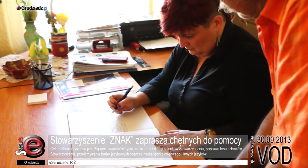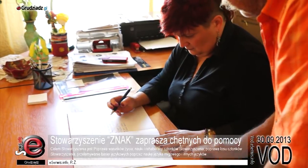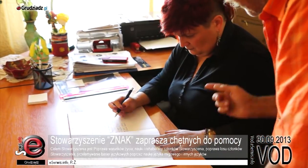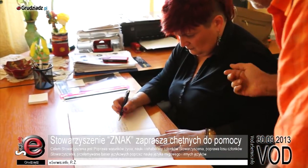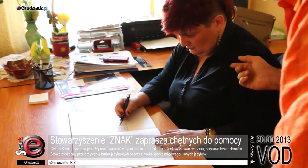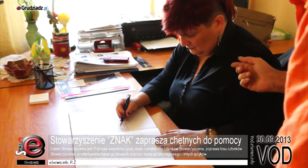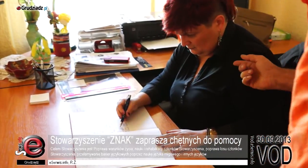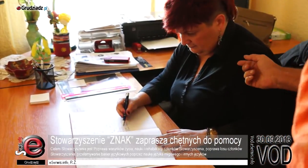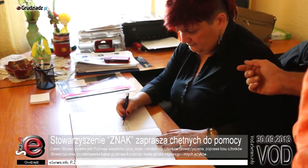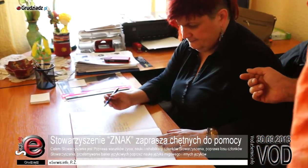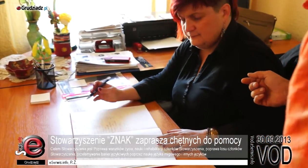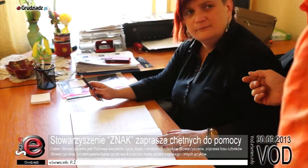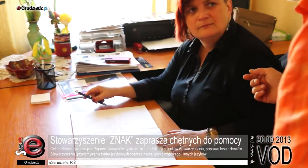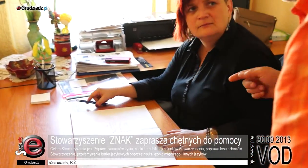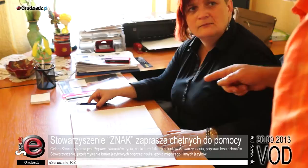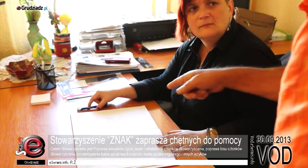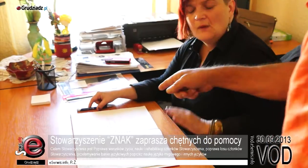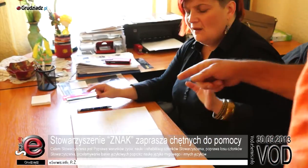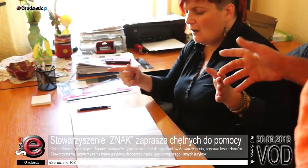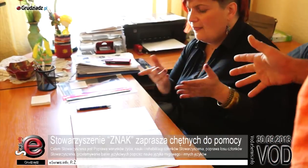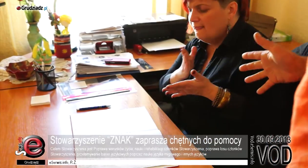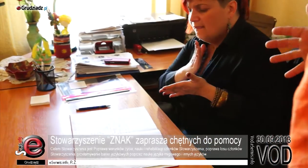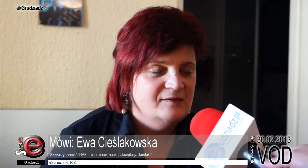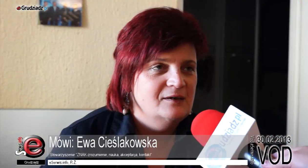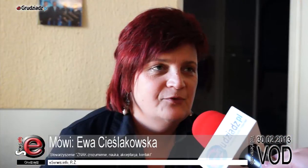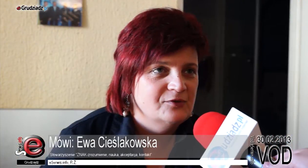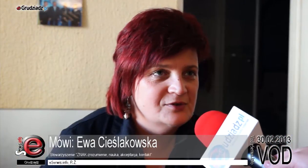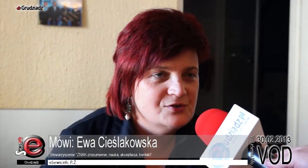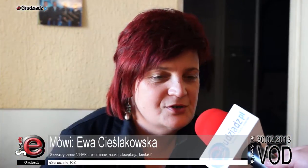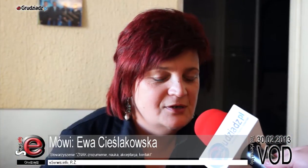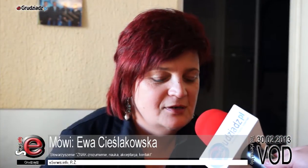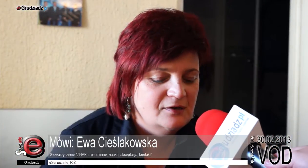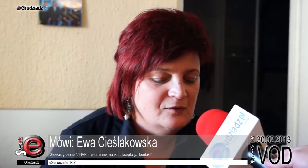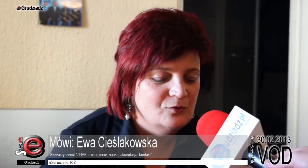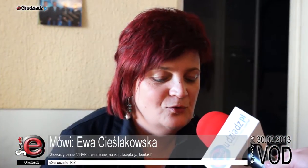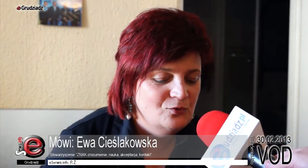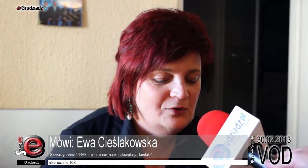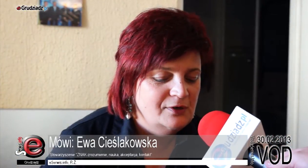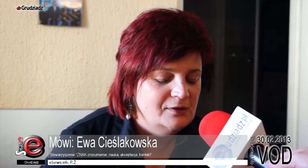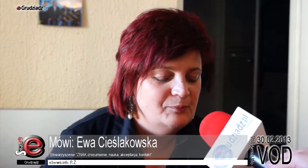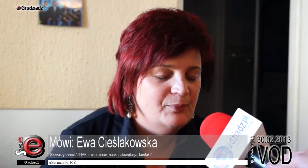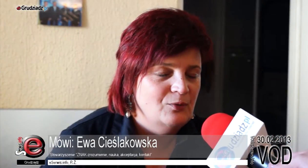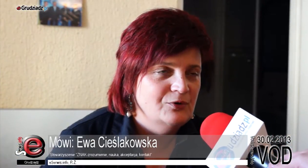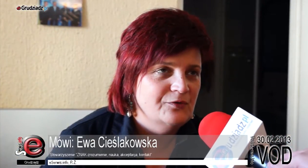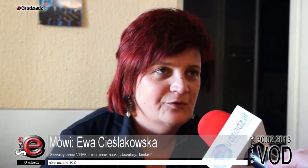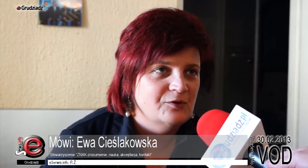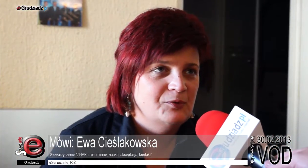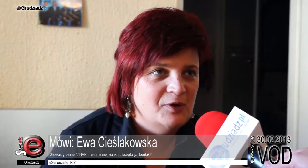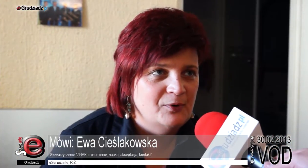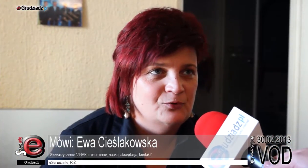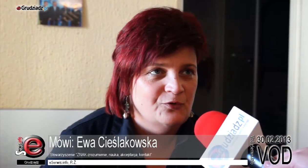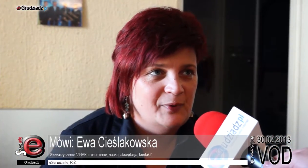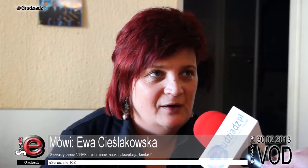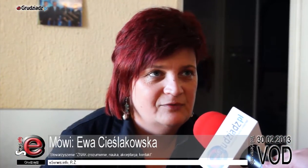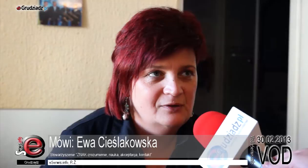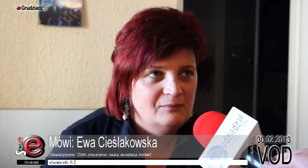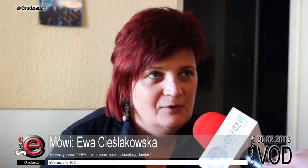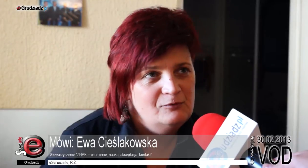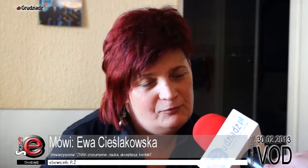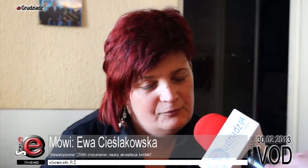w działalności stowarzyszenia jest mile widziana. Celem stowarzyszenia jest ogólnie pomoc osobom niepełnosprawnym